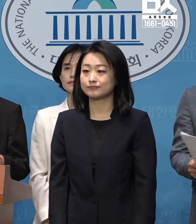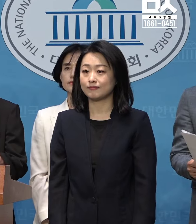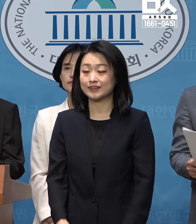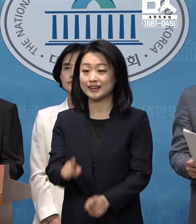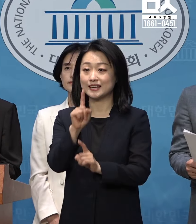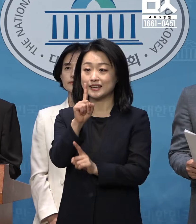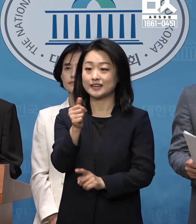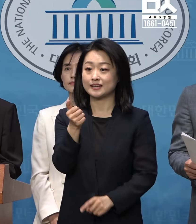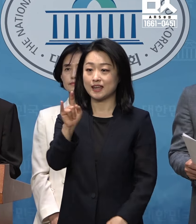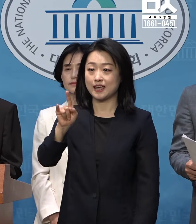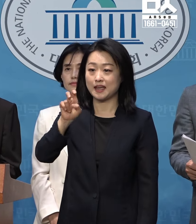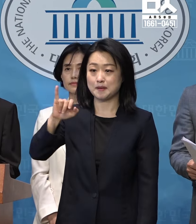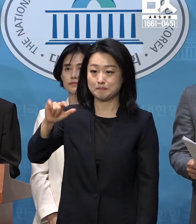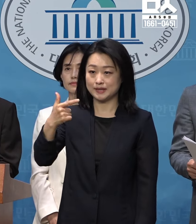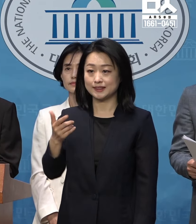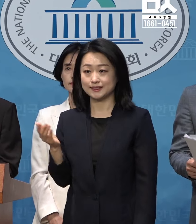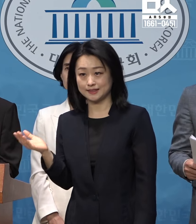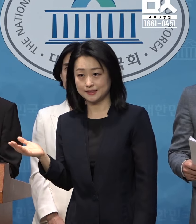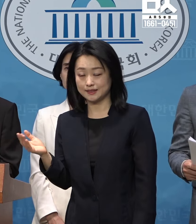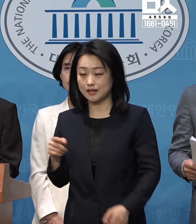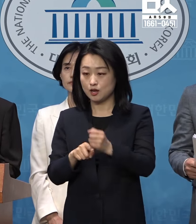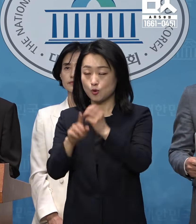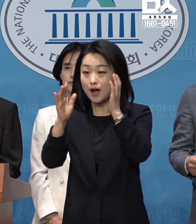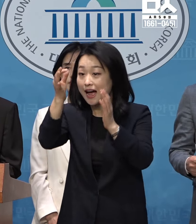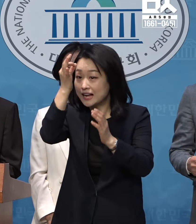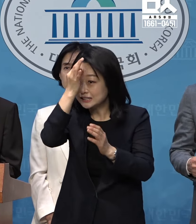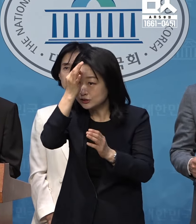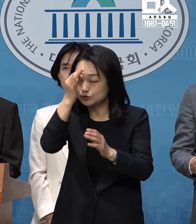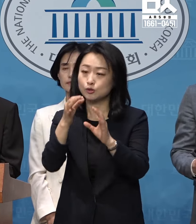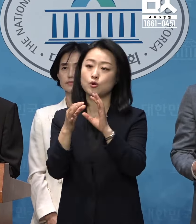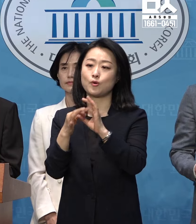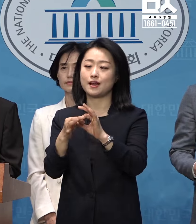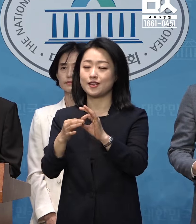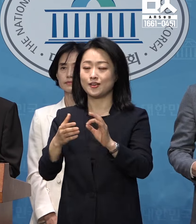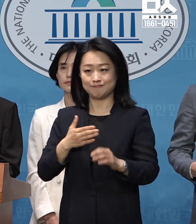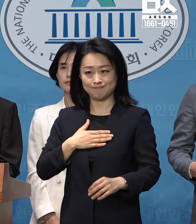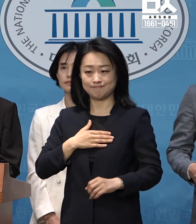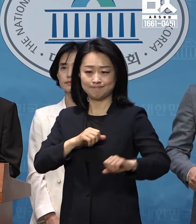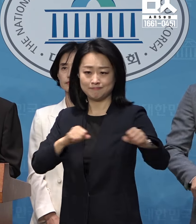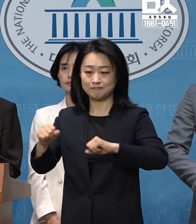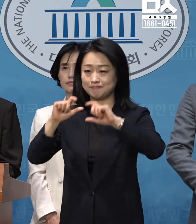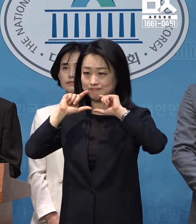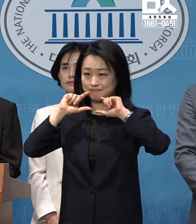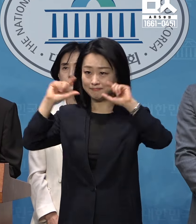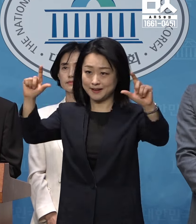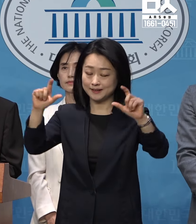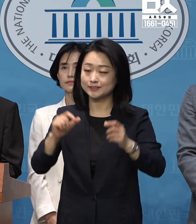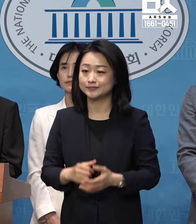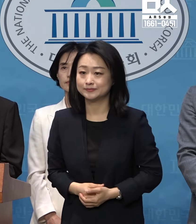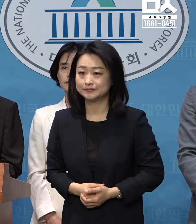이혜민 의원입니다. 과학기술계의 정치적 구심점이 되겠다고 선언하며 정치에